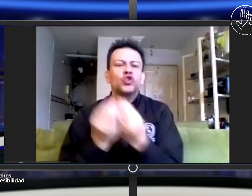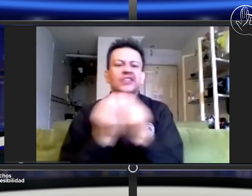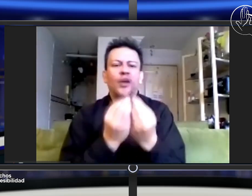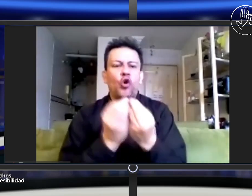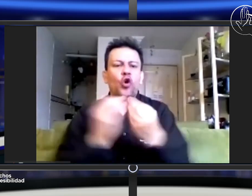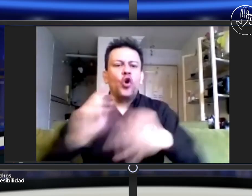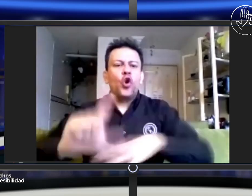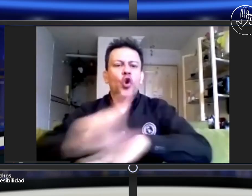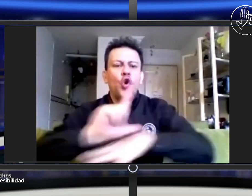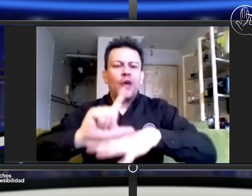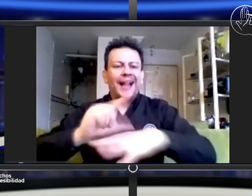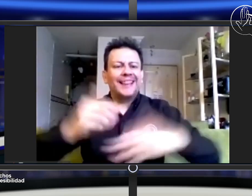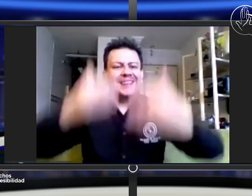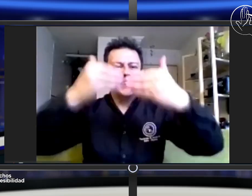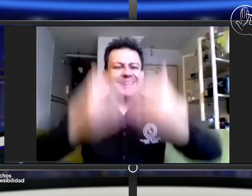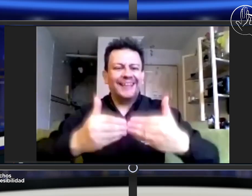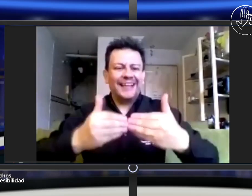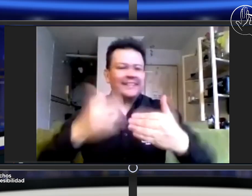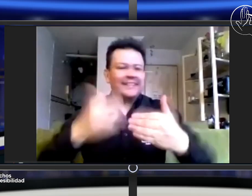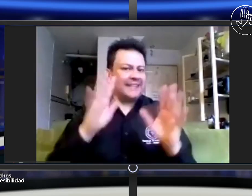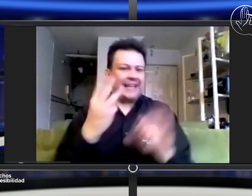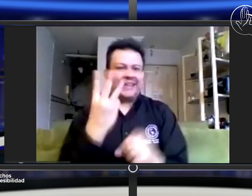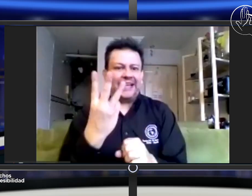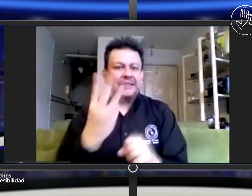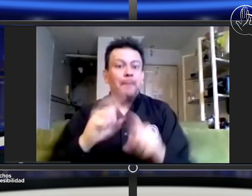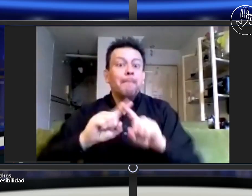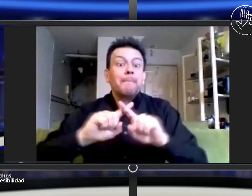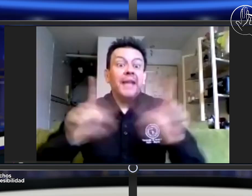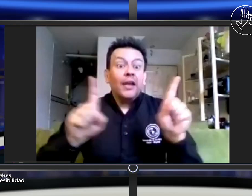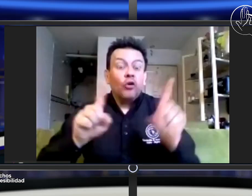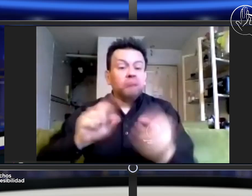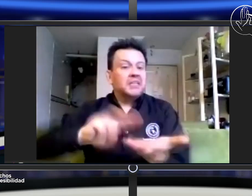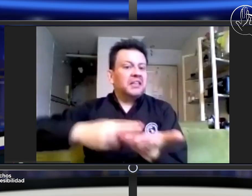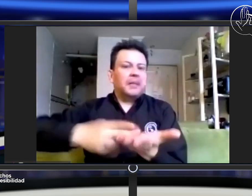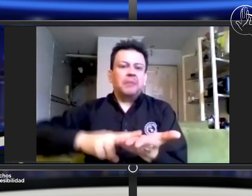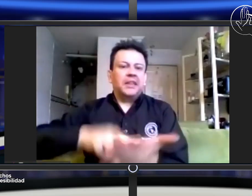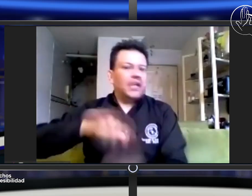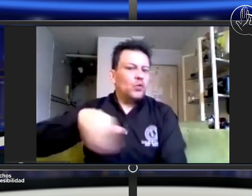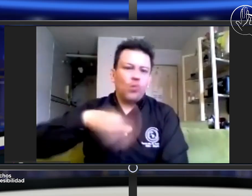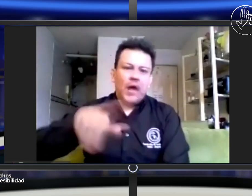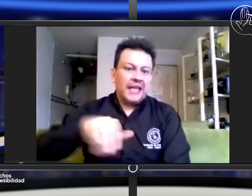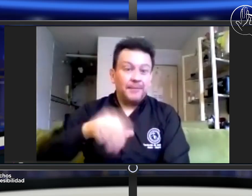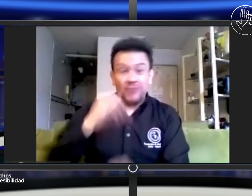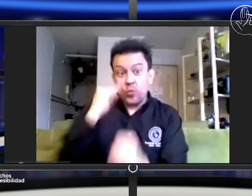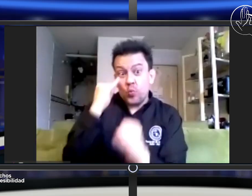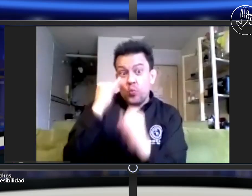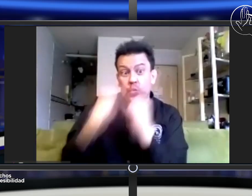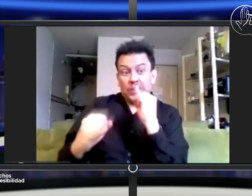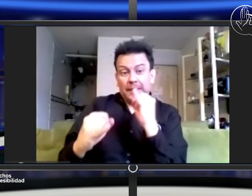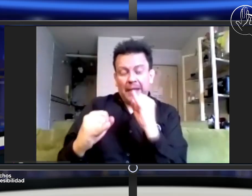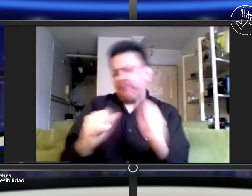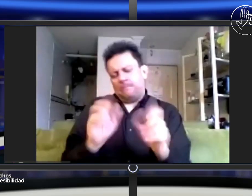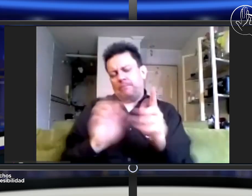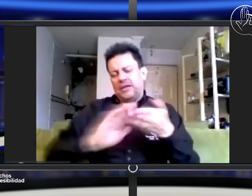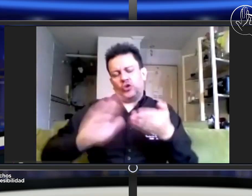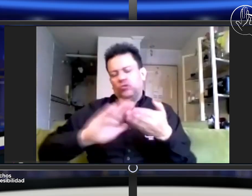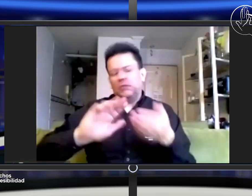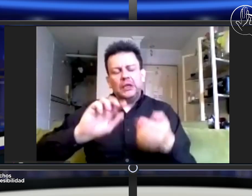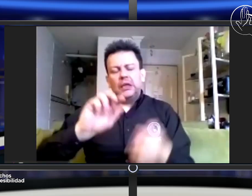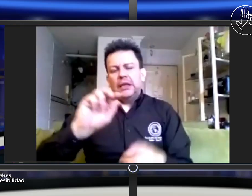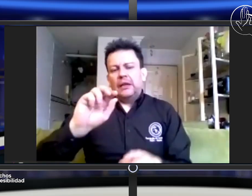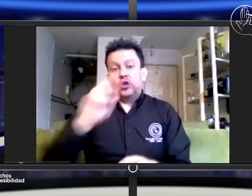Había tres reuniones, una que es del Consejo Local de Discapacidad, pero sin servicio de